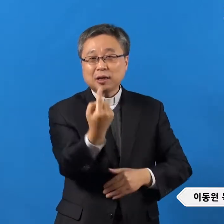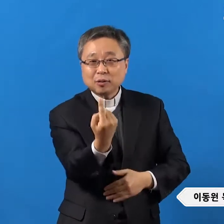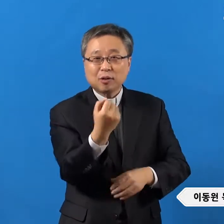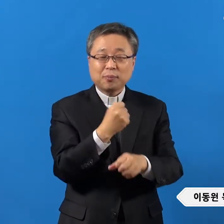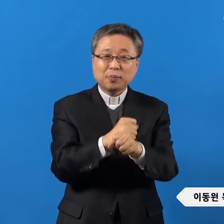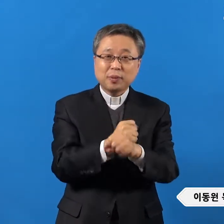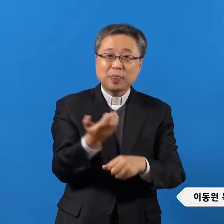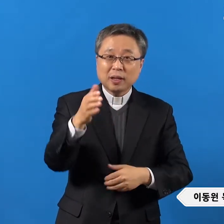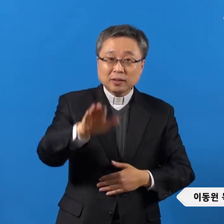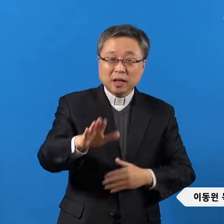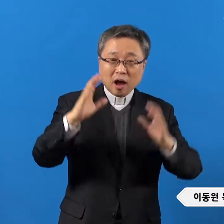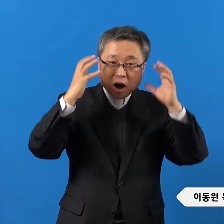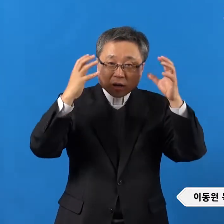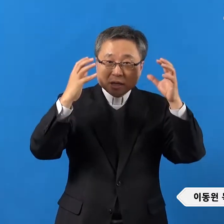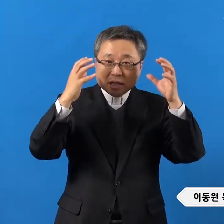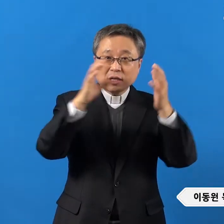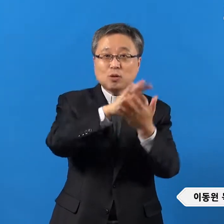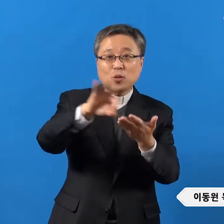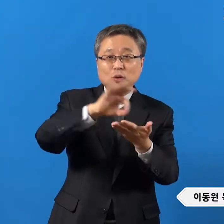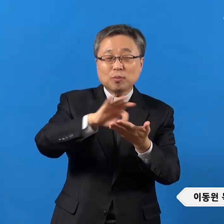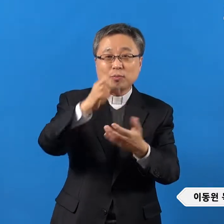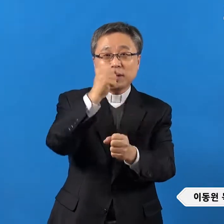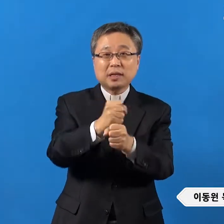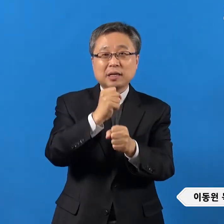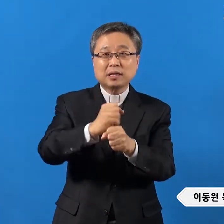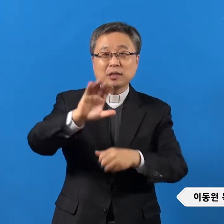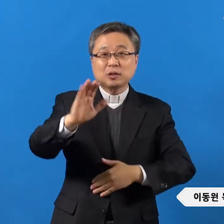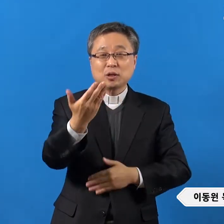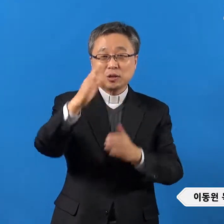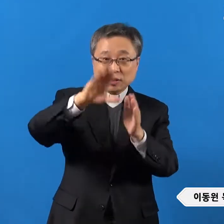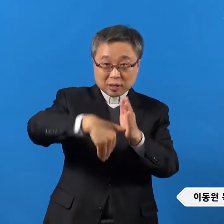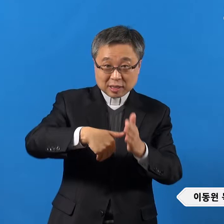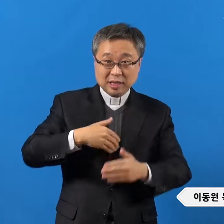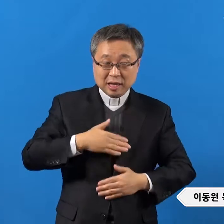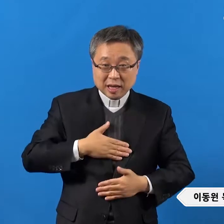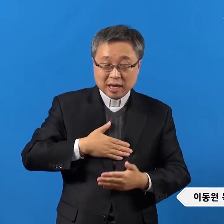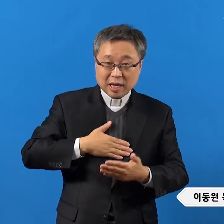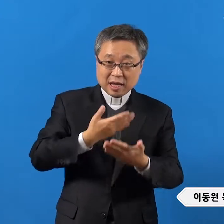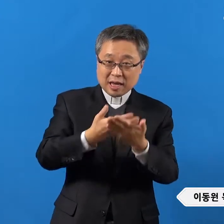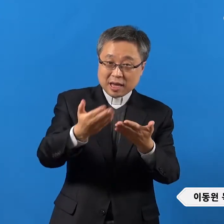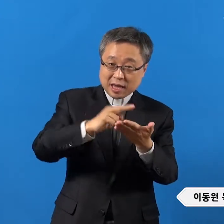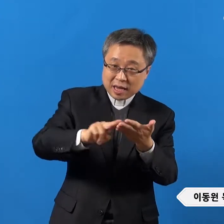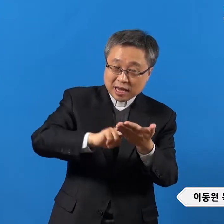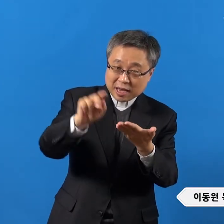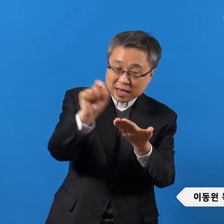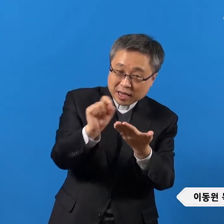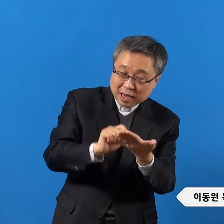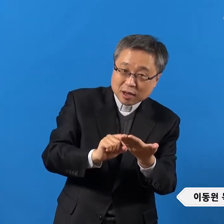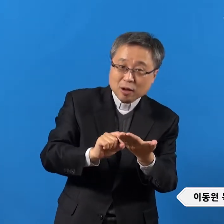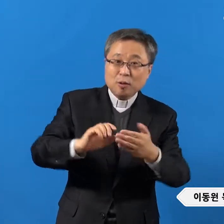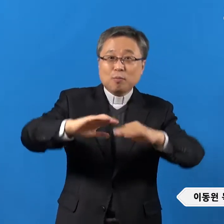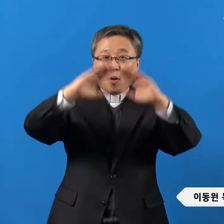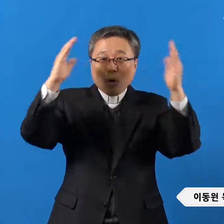어린이용으로 이 책이 만들어질 때 작가는 원리가 책의 모든 페이지마다 들어있다 이렇게